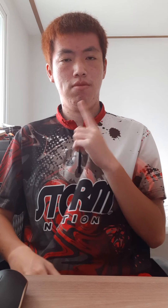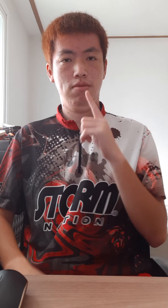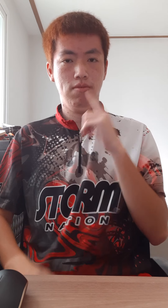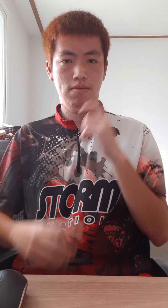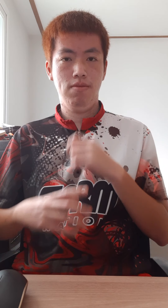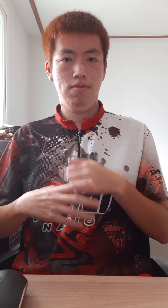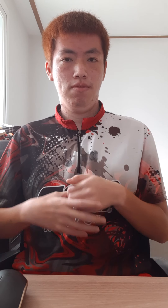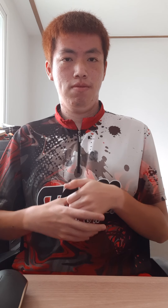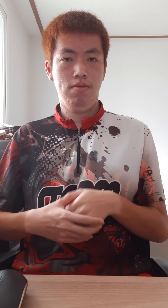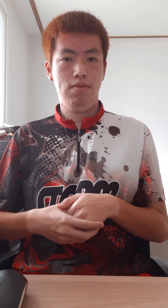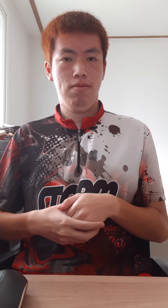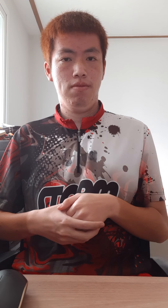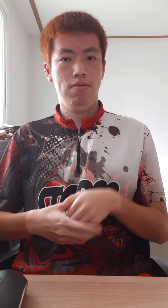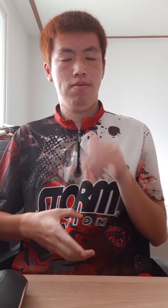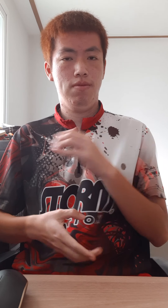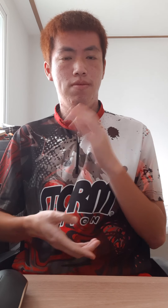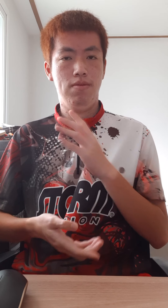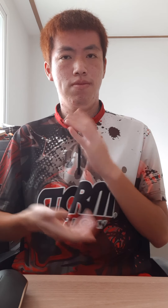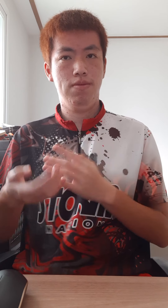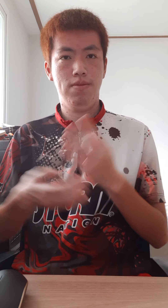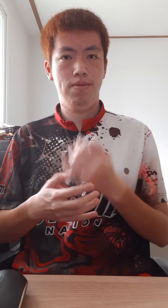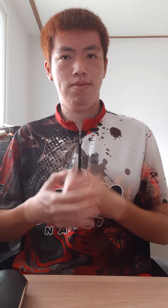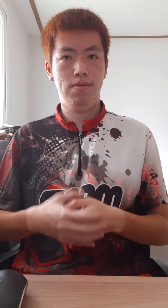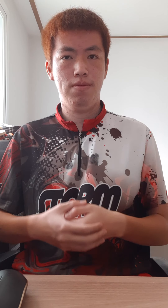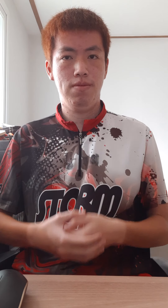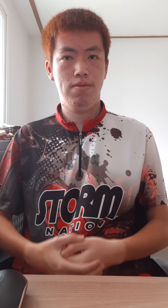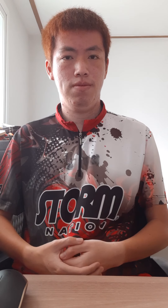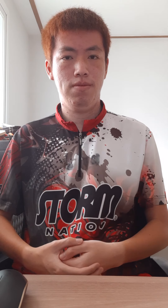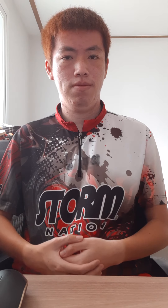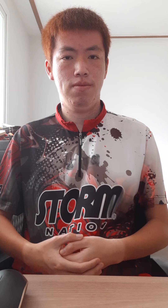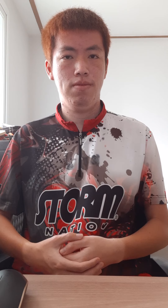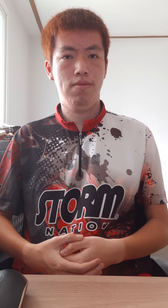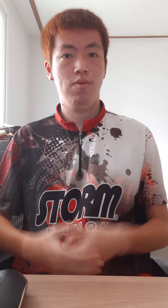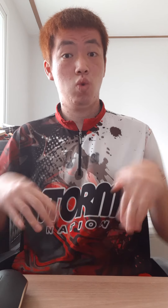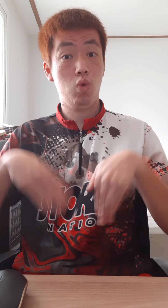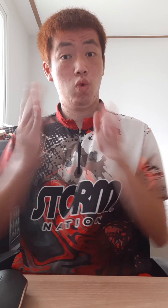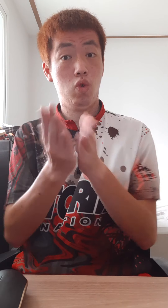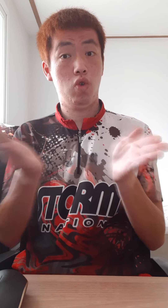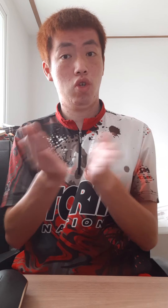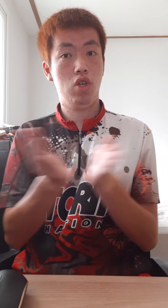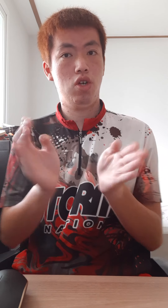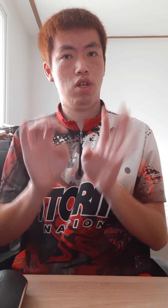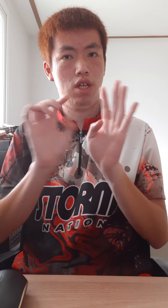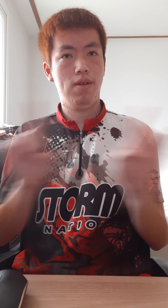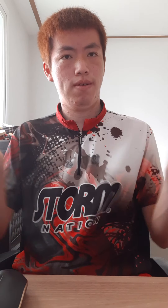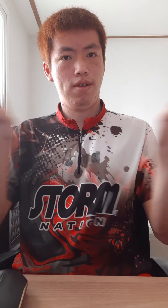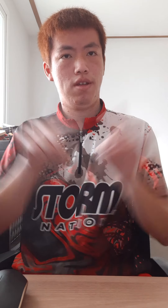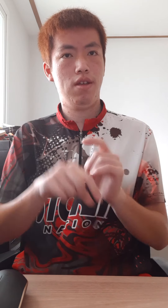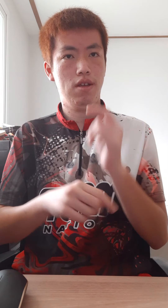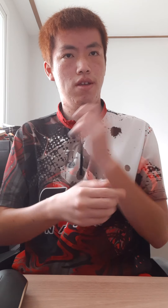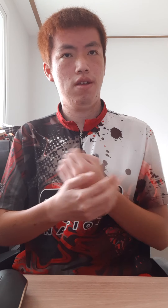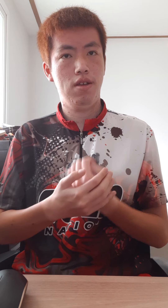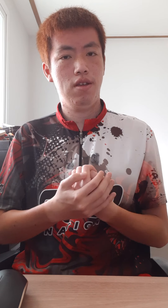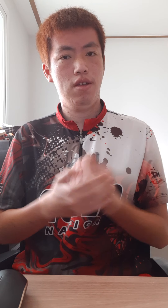환경이 만들어졌으면 합니다. 또 다른 현장에서 참가자들은 눈앞에 실시간